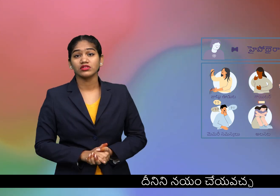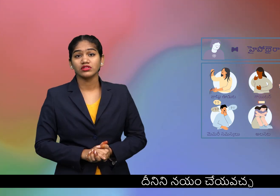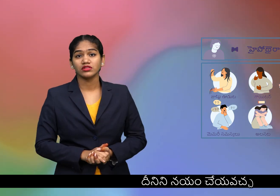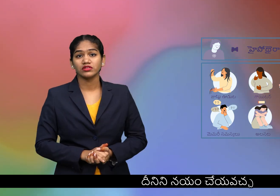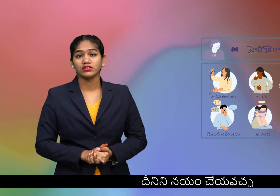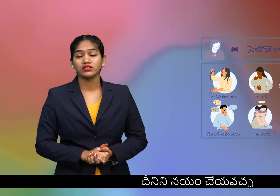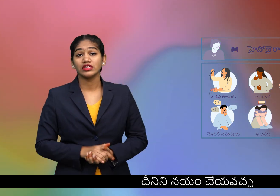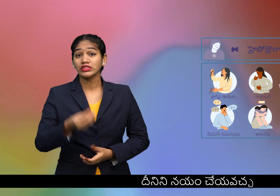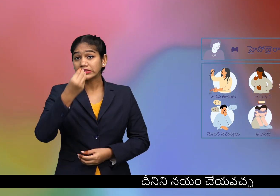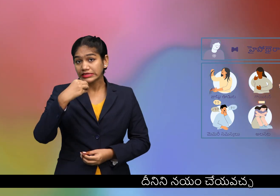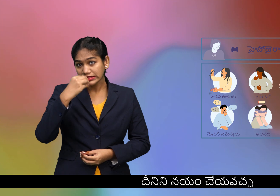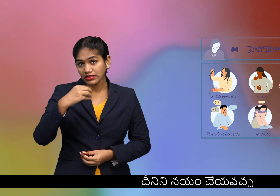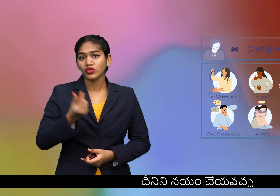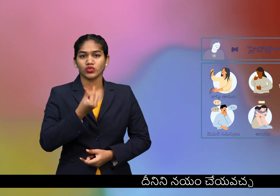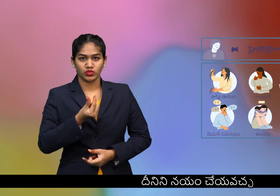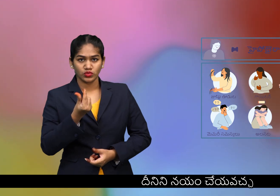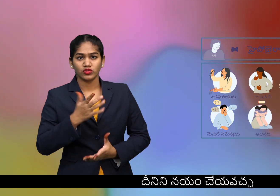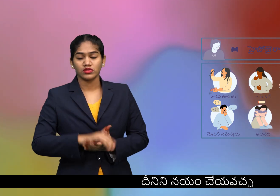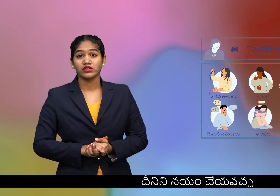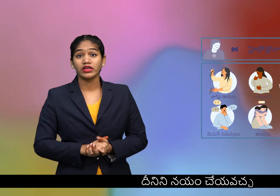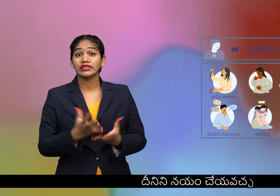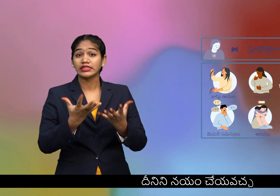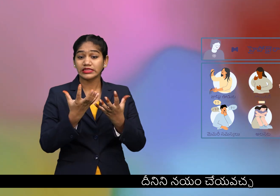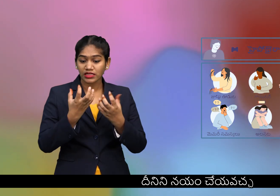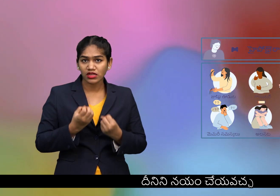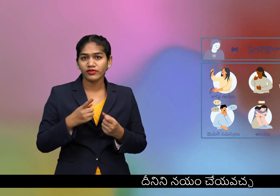ద్వారా దీనిని నయం చేయవచ్చు.